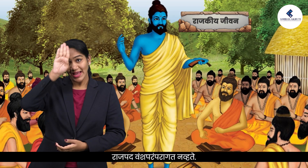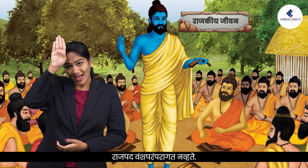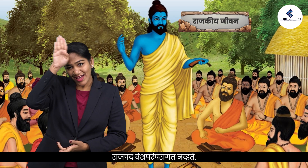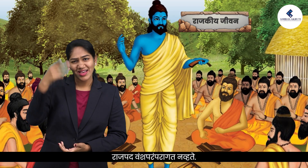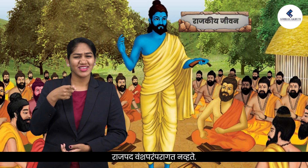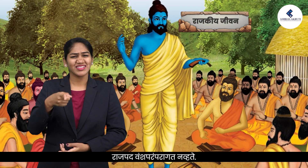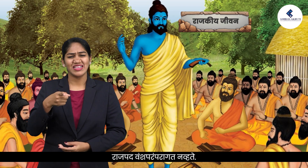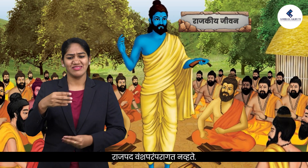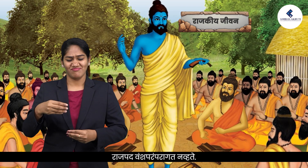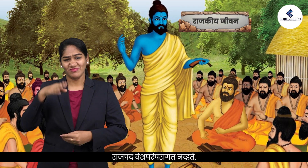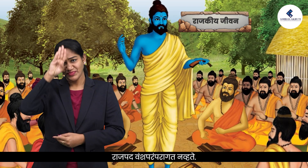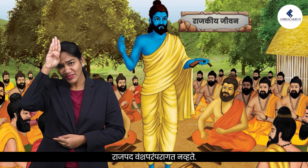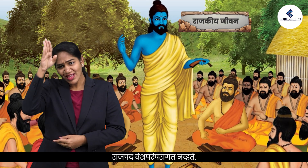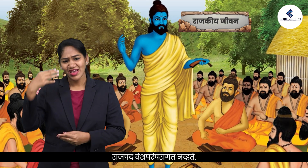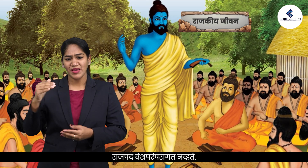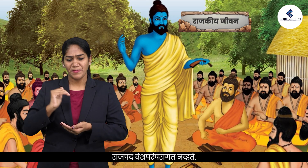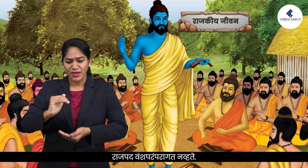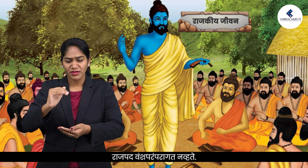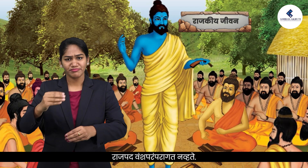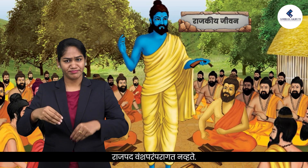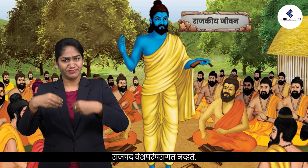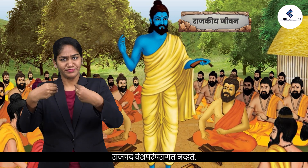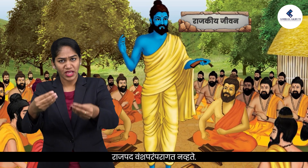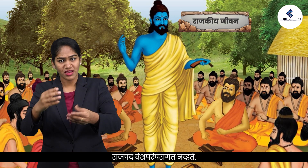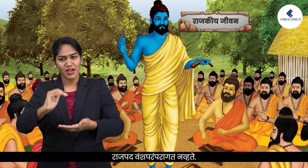राजपद वंशपरंपरागत नव्हते.